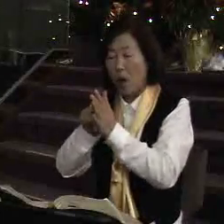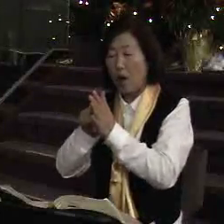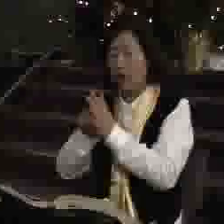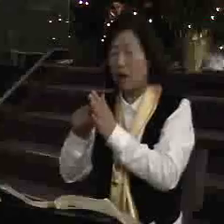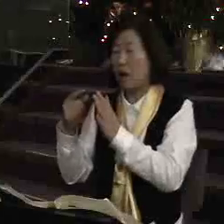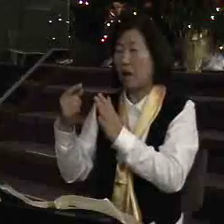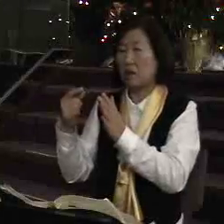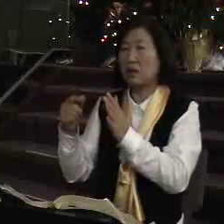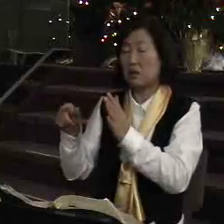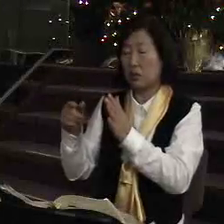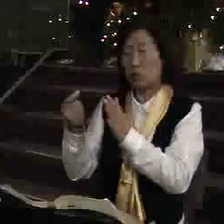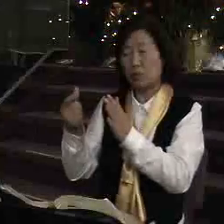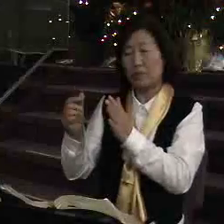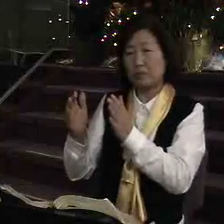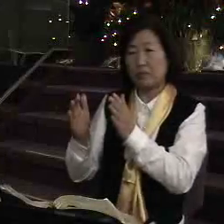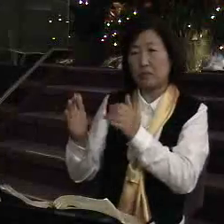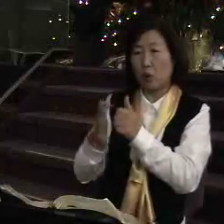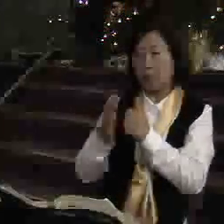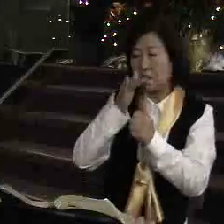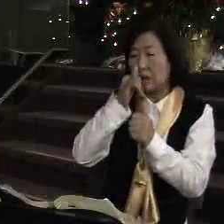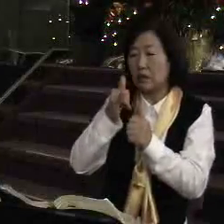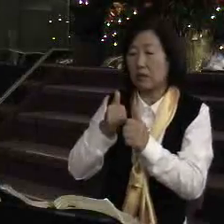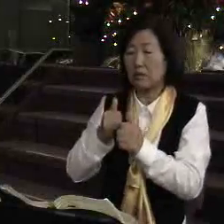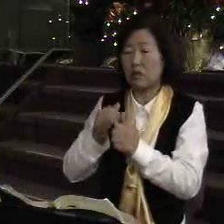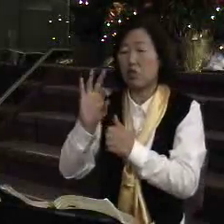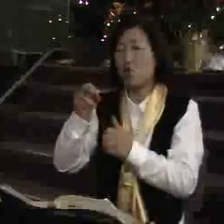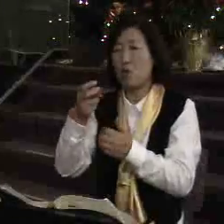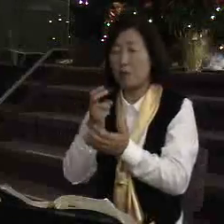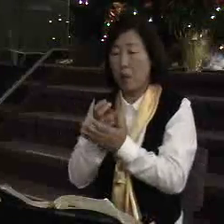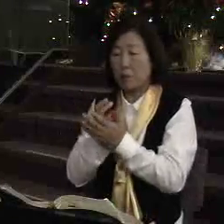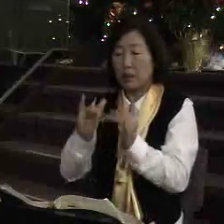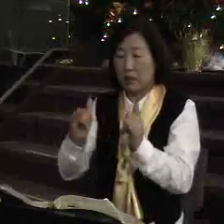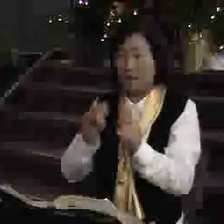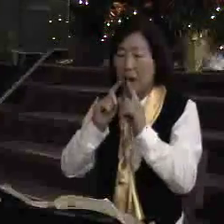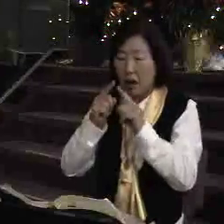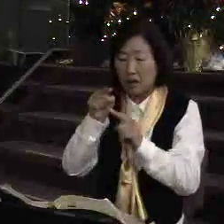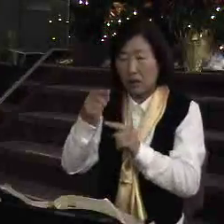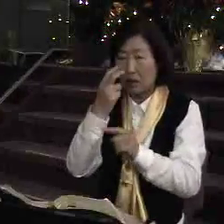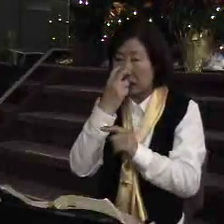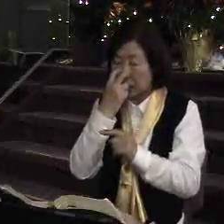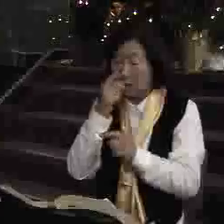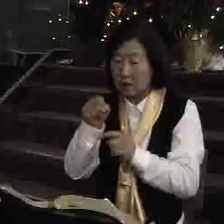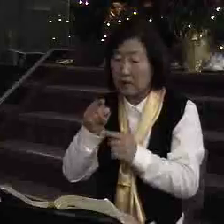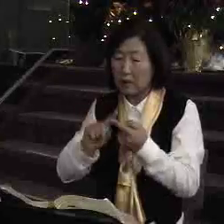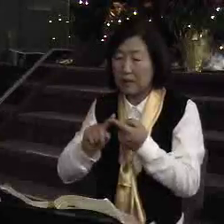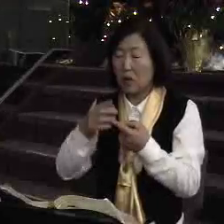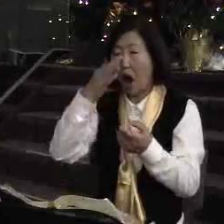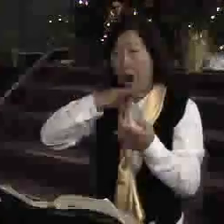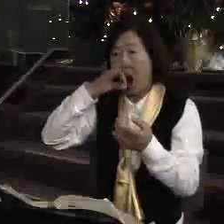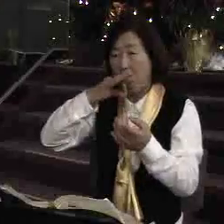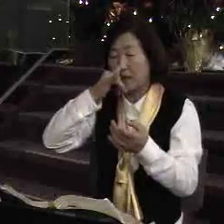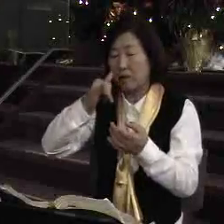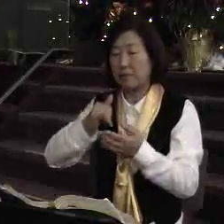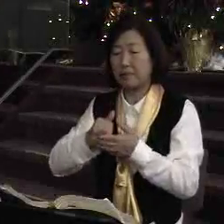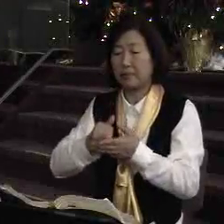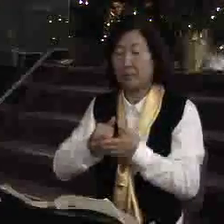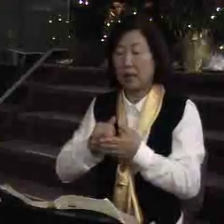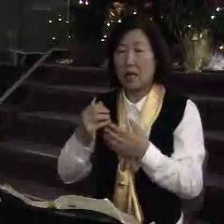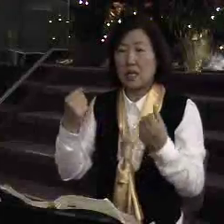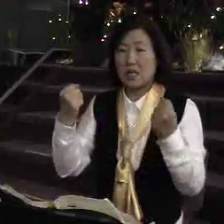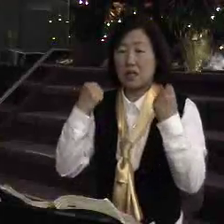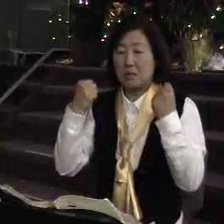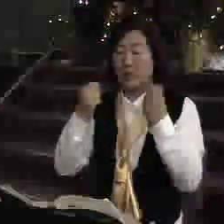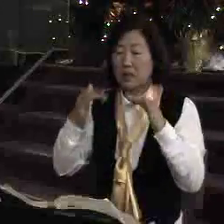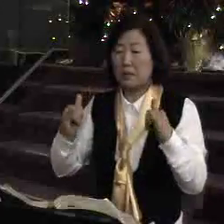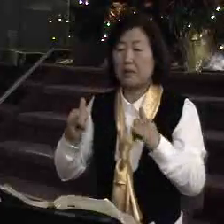이렇게 그 율법사들이 와서 말하는 것을 지키는 것이 그들에게도 유익하고, 이 파워풀한 사람들의